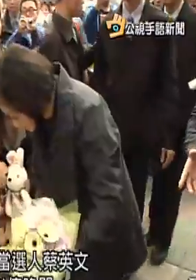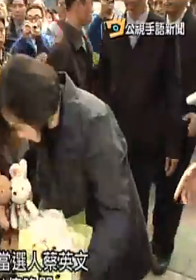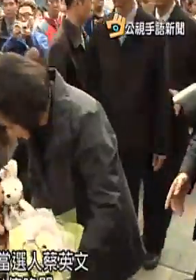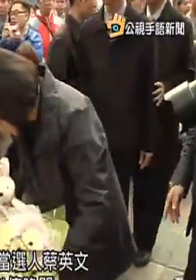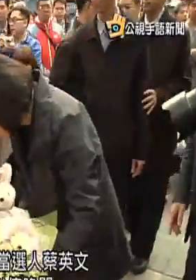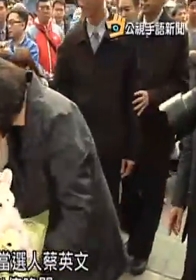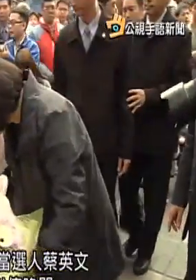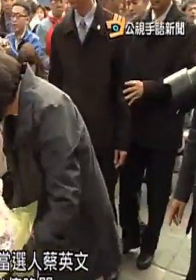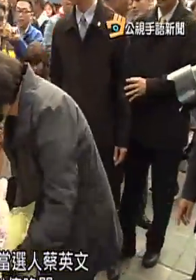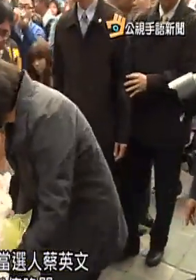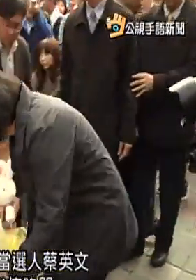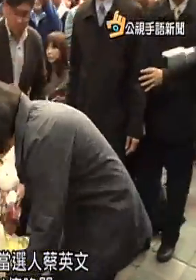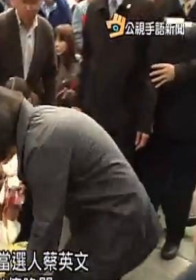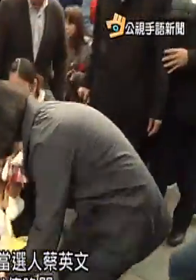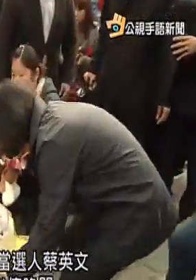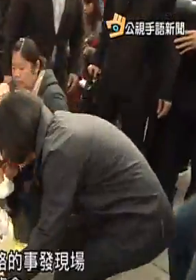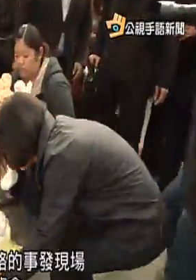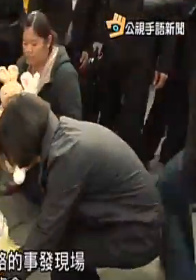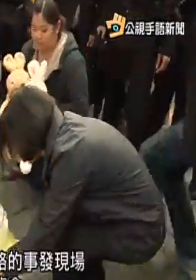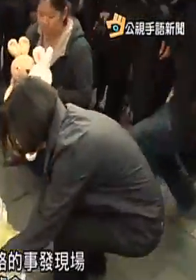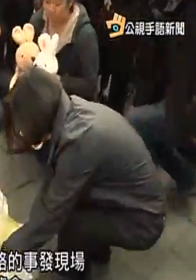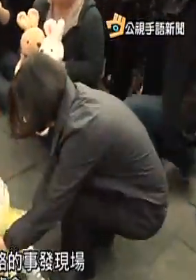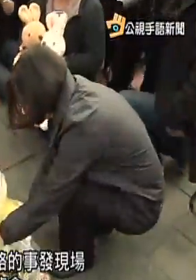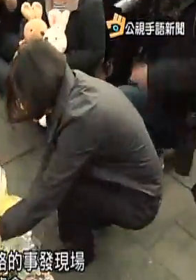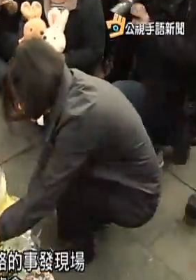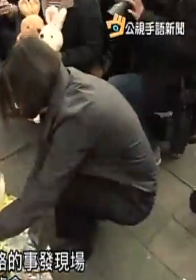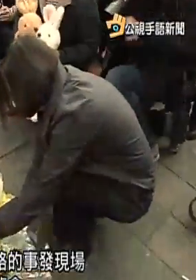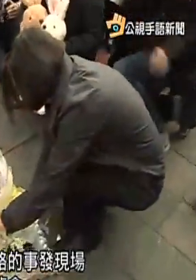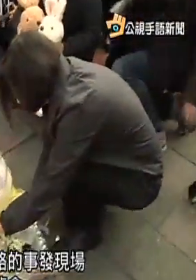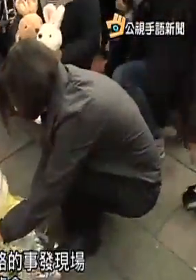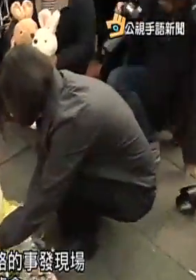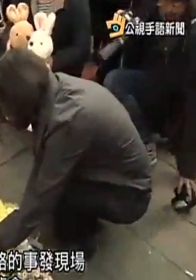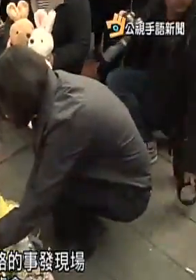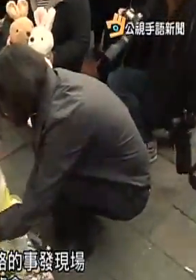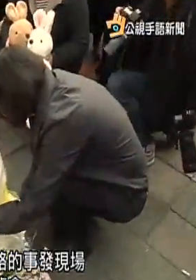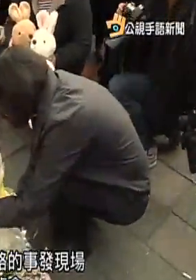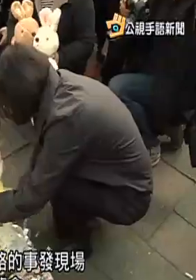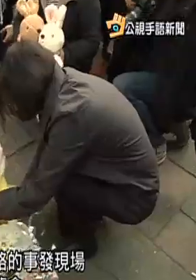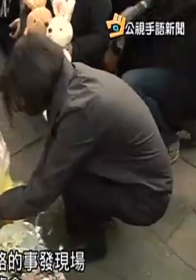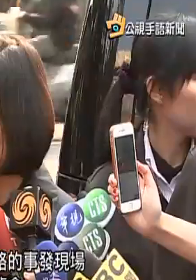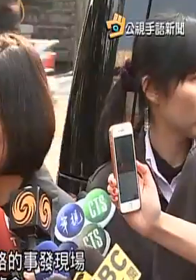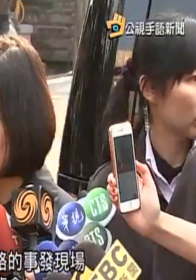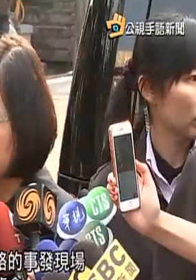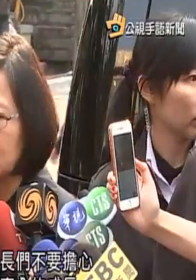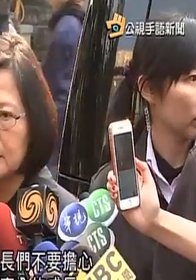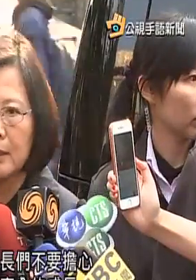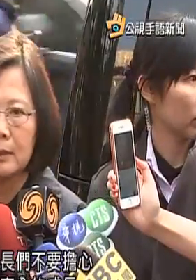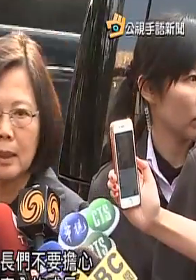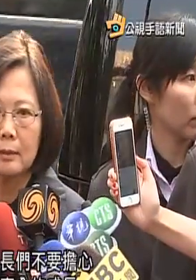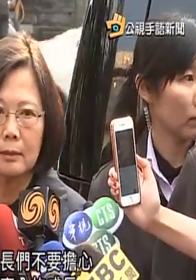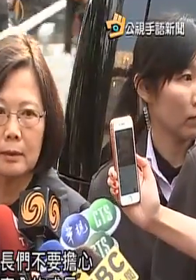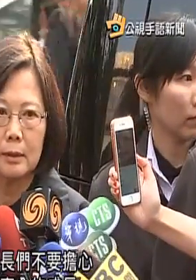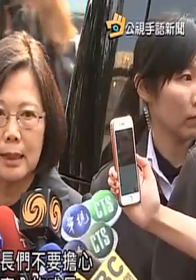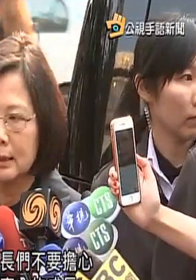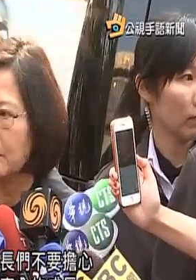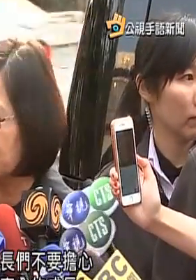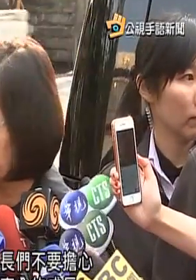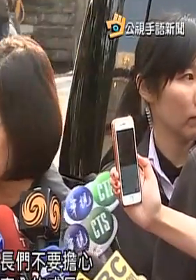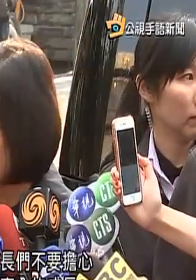蔡英文也在傍晚间前往内湖的环山路事发现场献花悼念。 我们也希望让家长们不要担